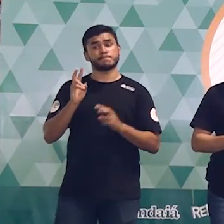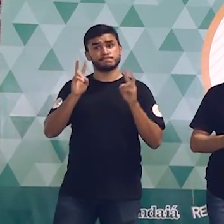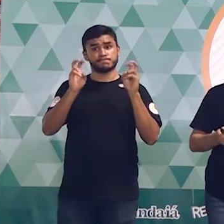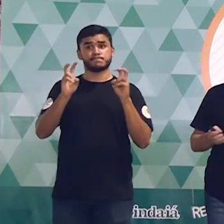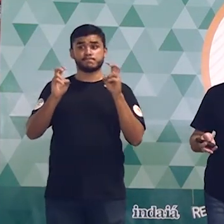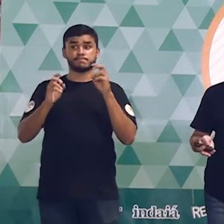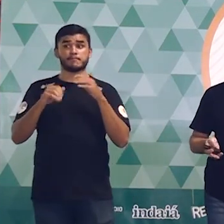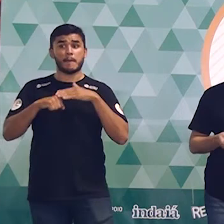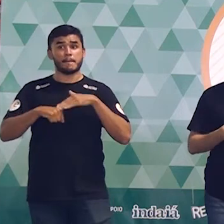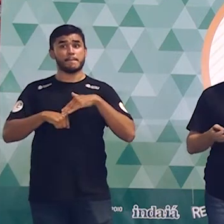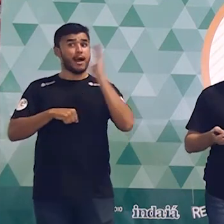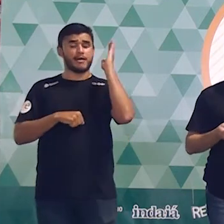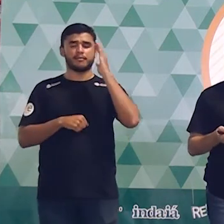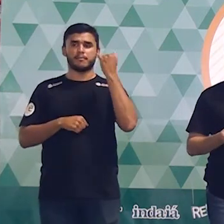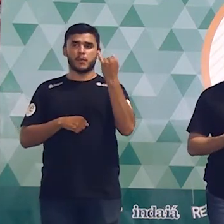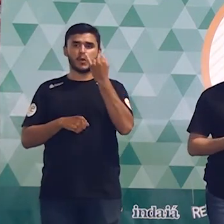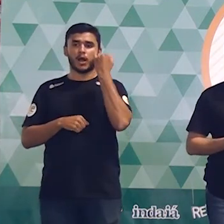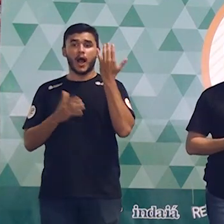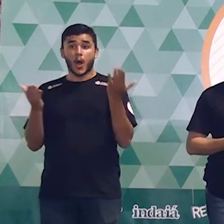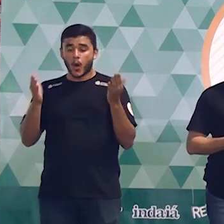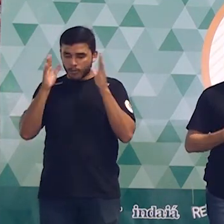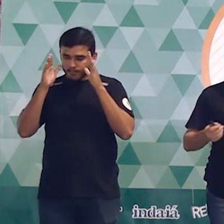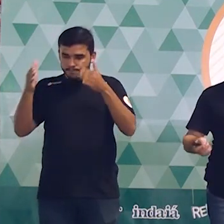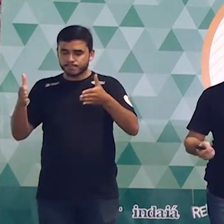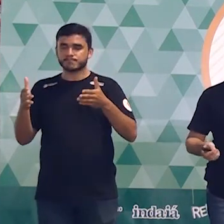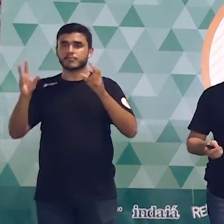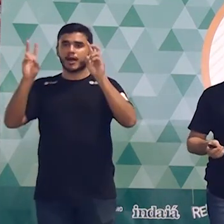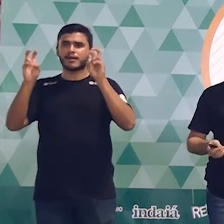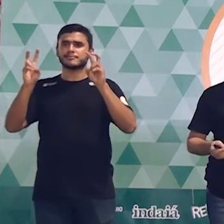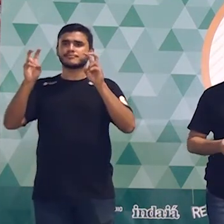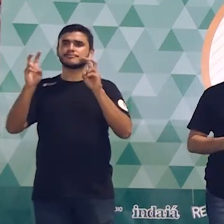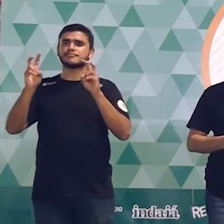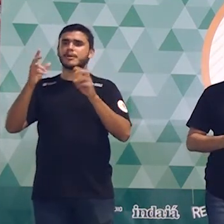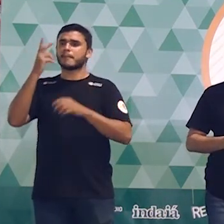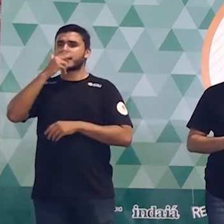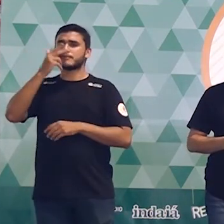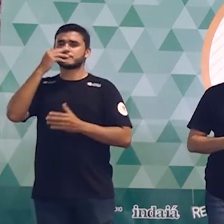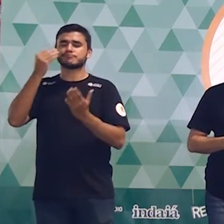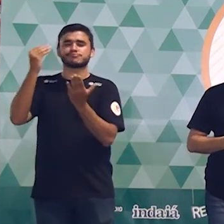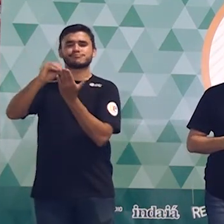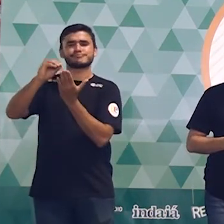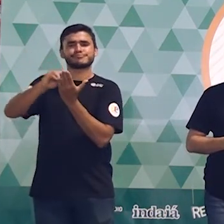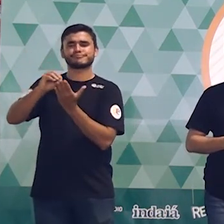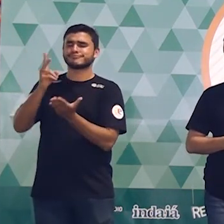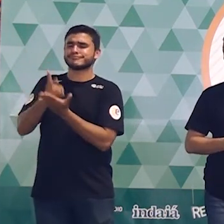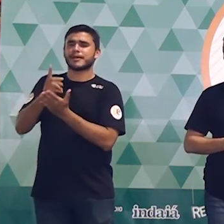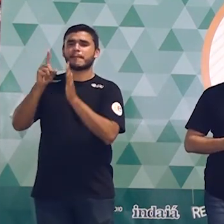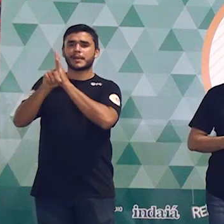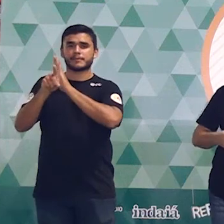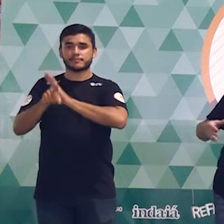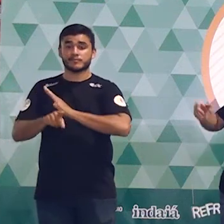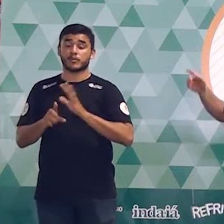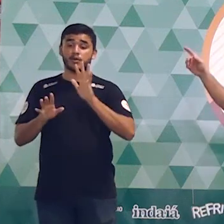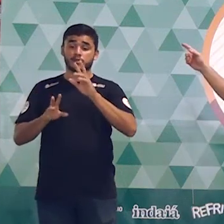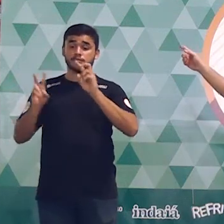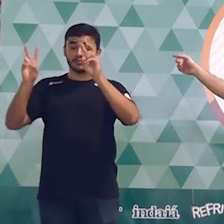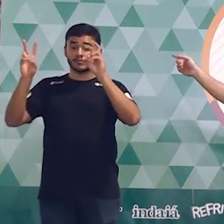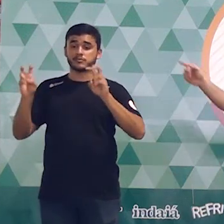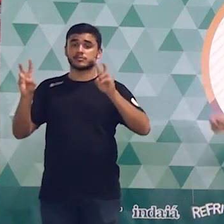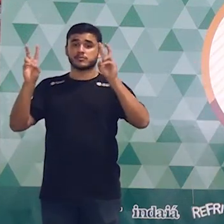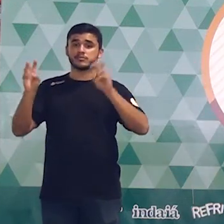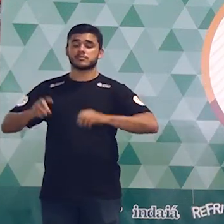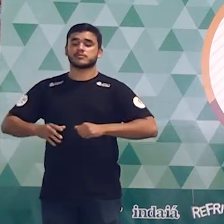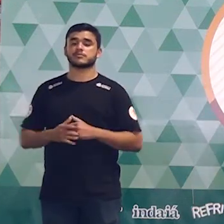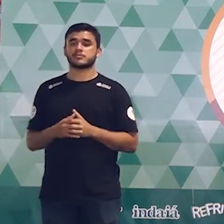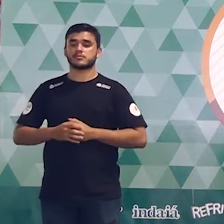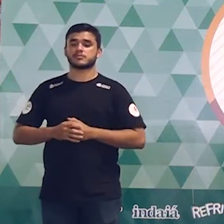disse o Roberto, vamos nos preocupar agora nesses últimos momentos com o que mais cai, né? Entre essas questões, a gente tem hoje o